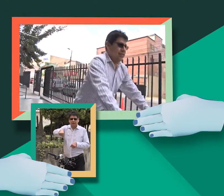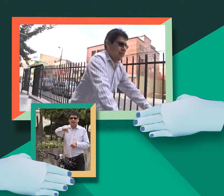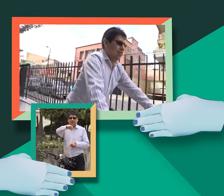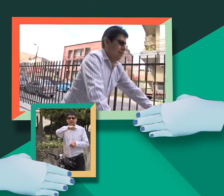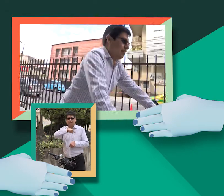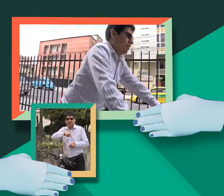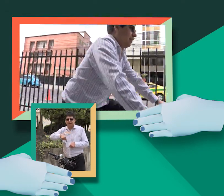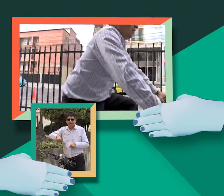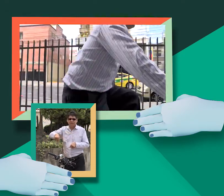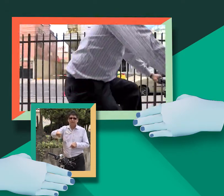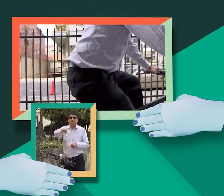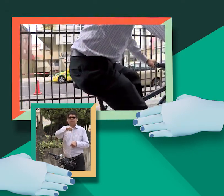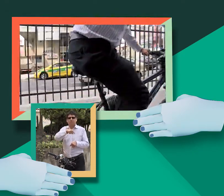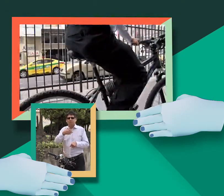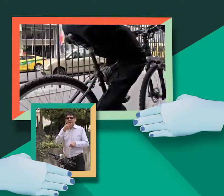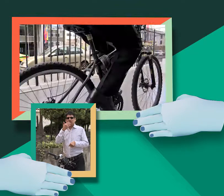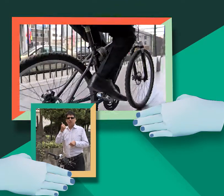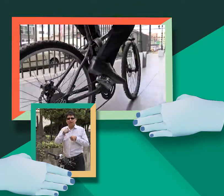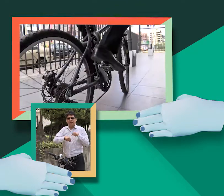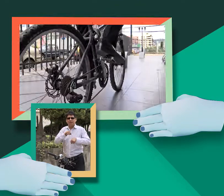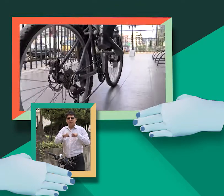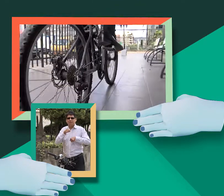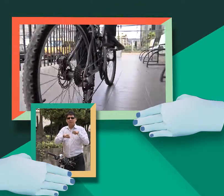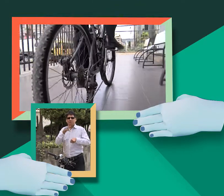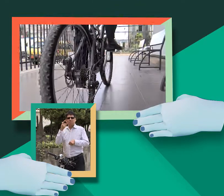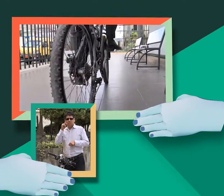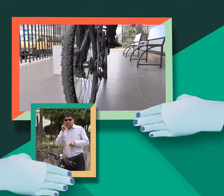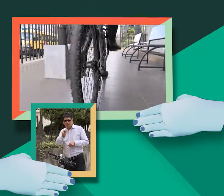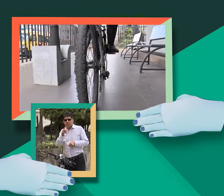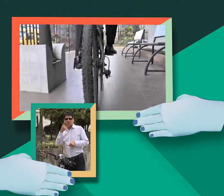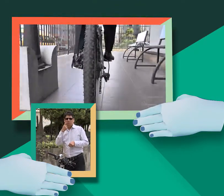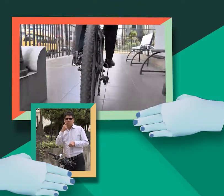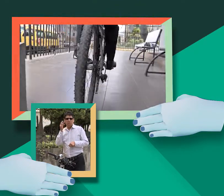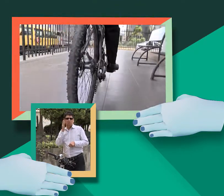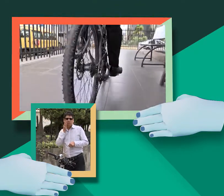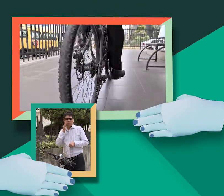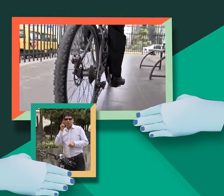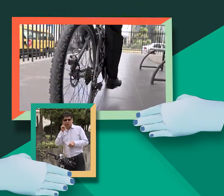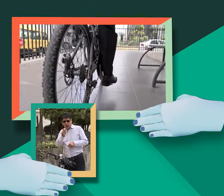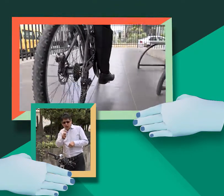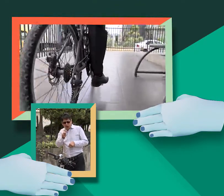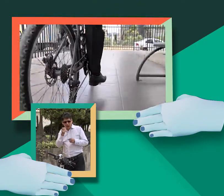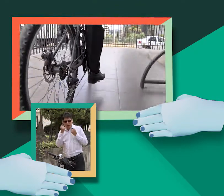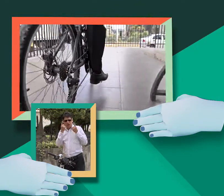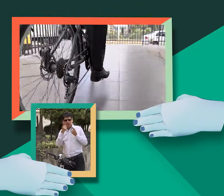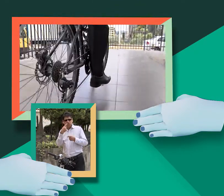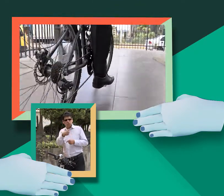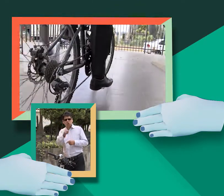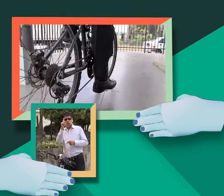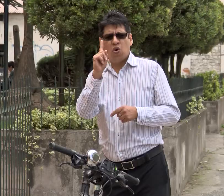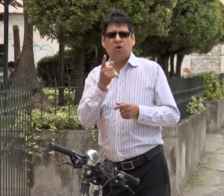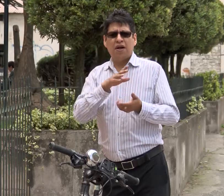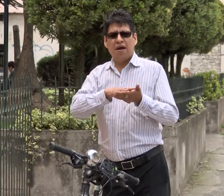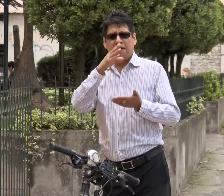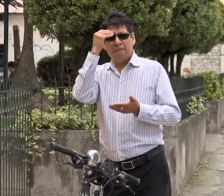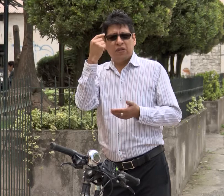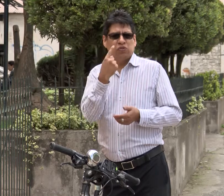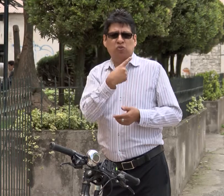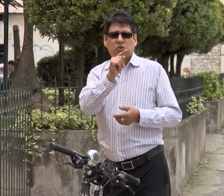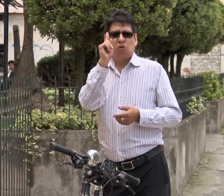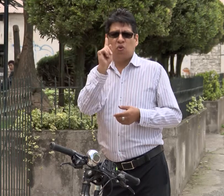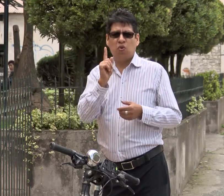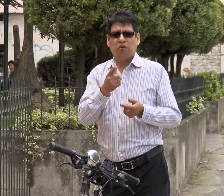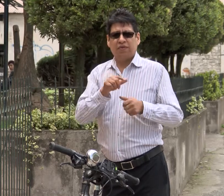sufrí muchas caídas sin embargo tuve mucha aguante y perseverancia me dije a mí mismo lo voy a